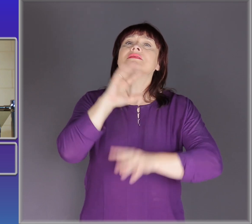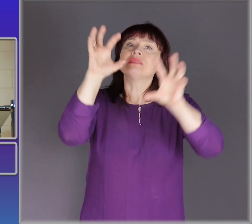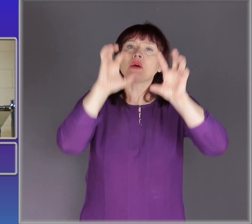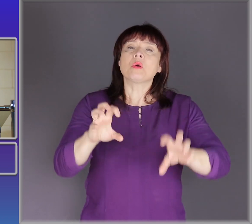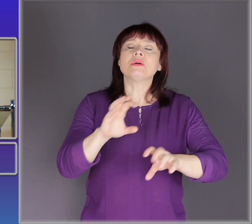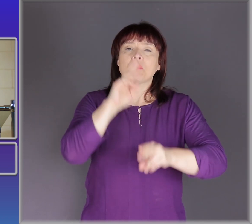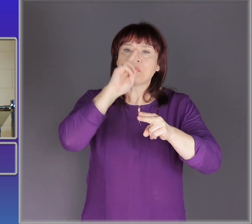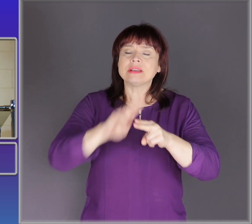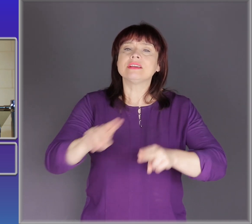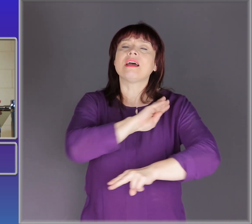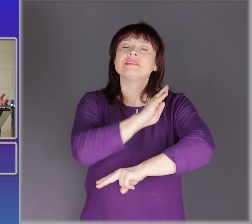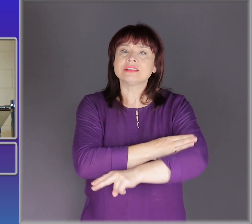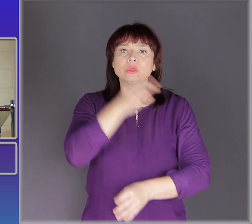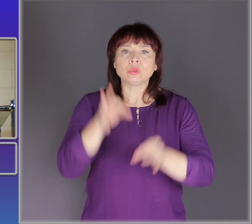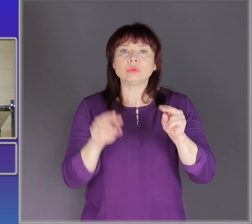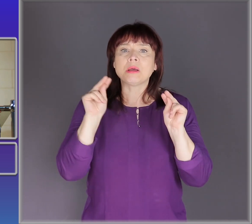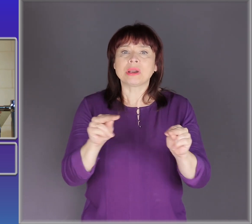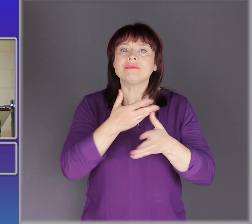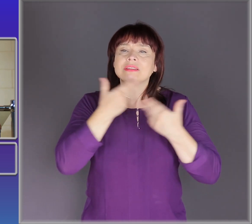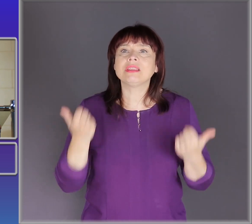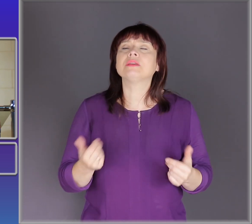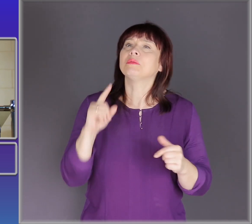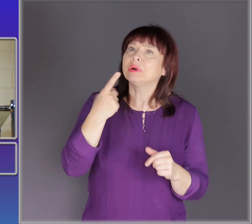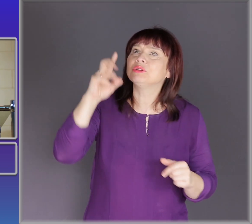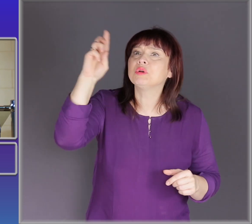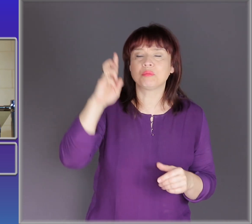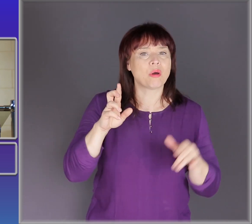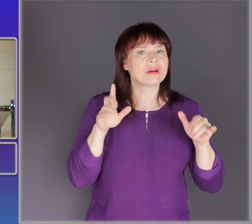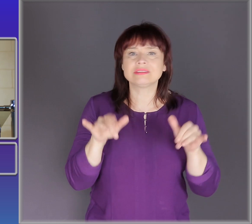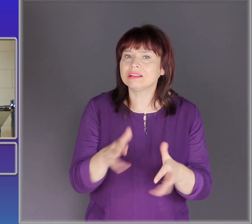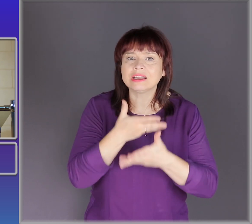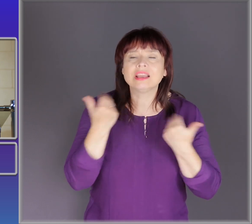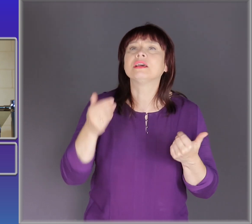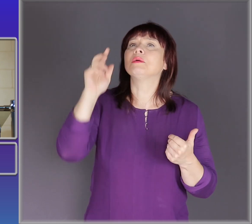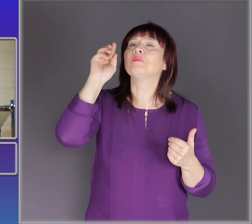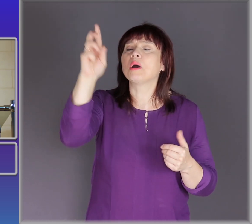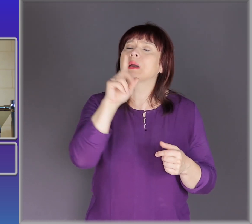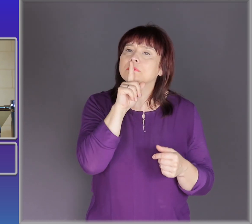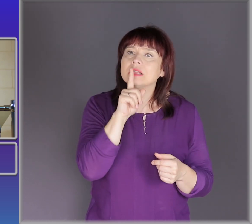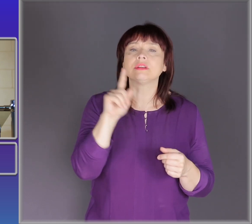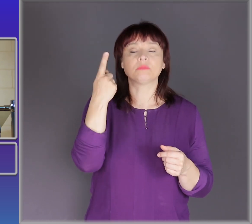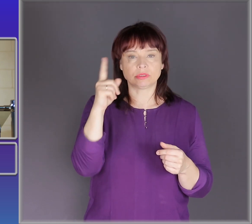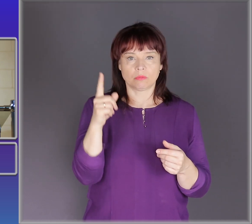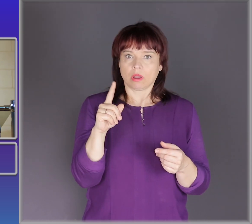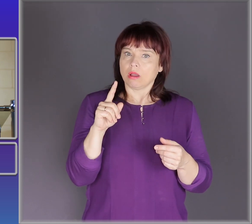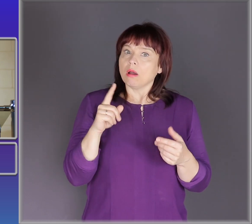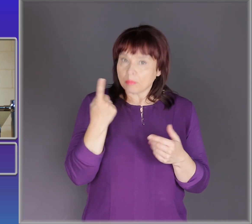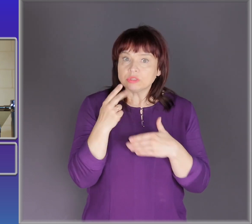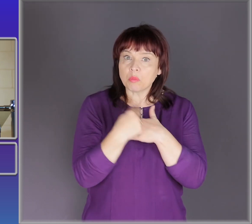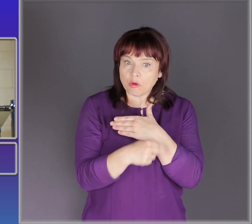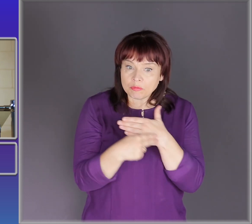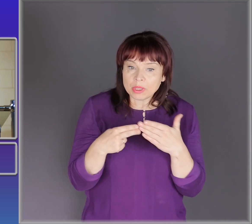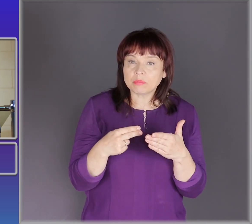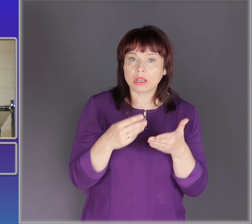силу суда праведного нет то чему бог молчит почему бог не действует почему между книгой малахии